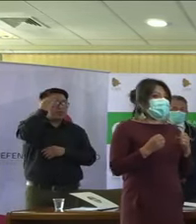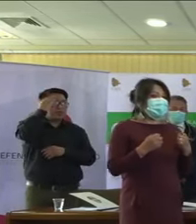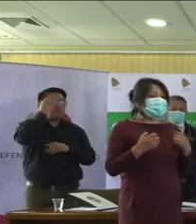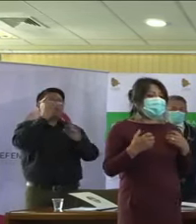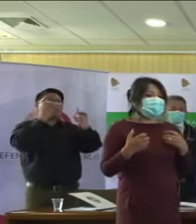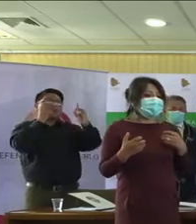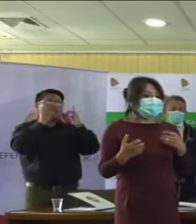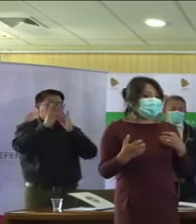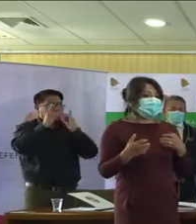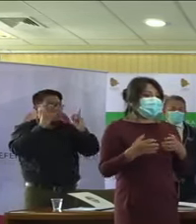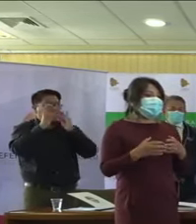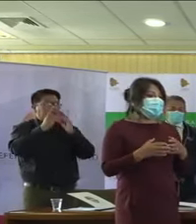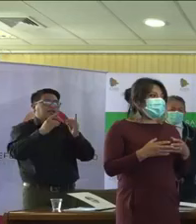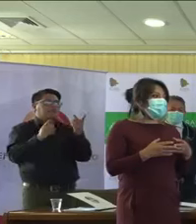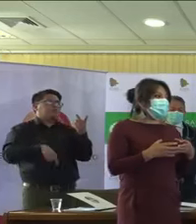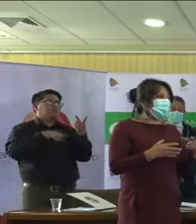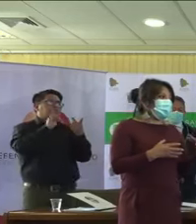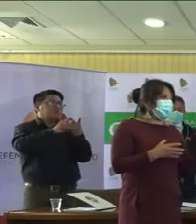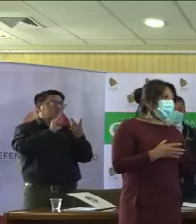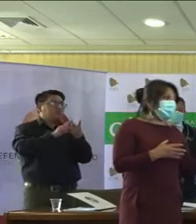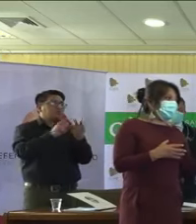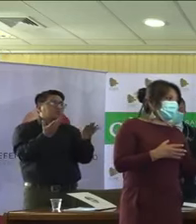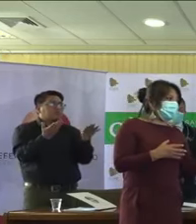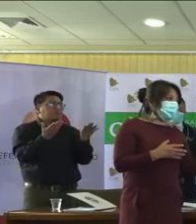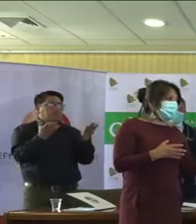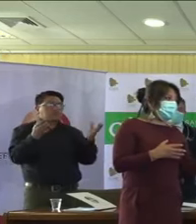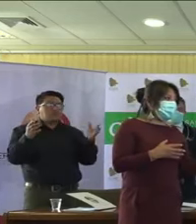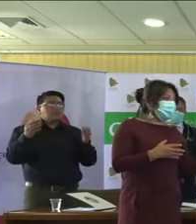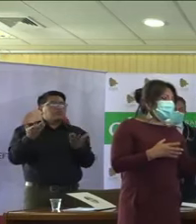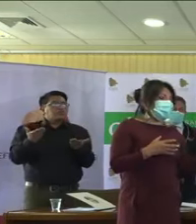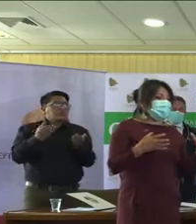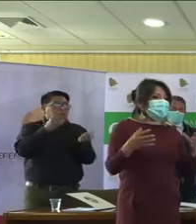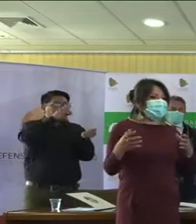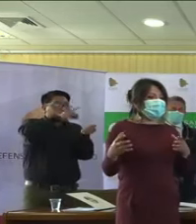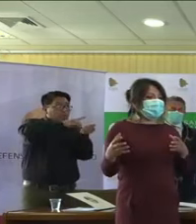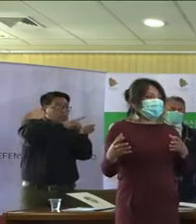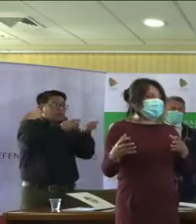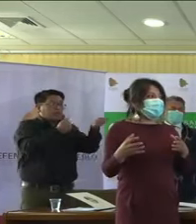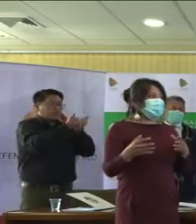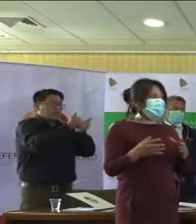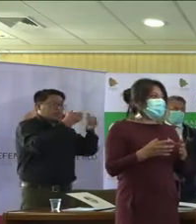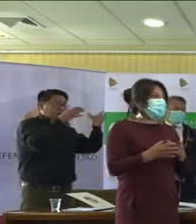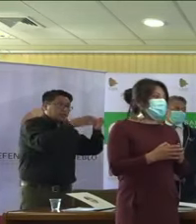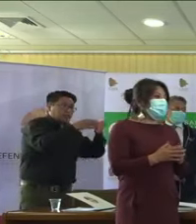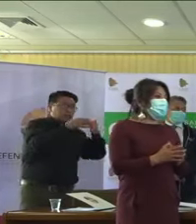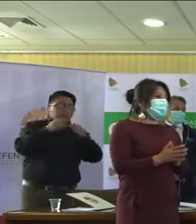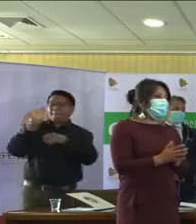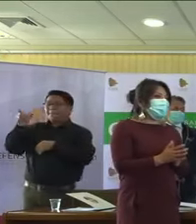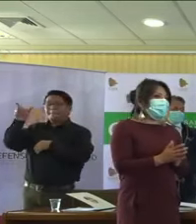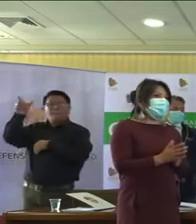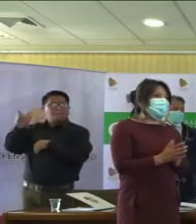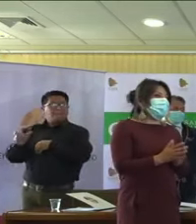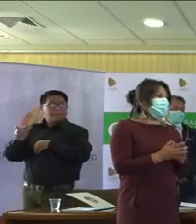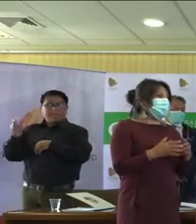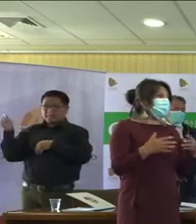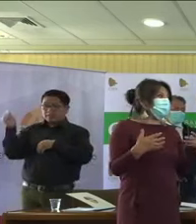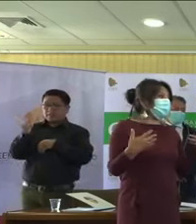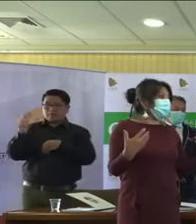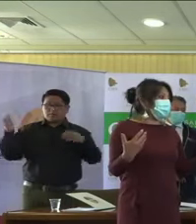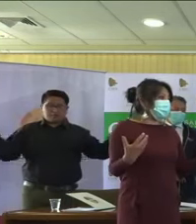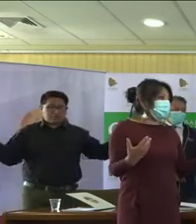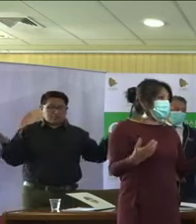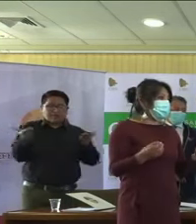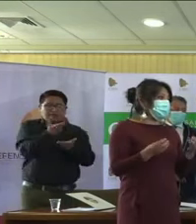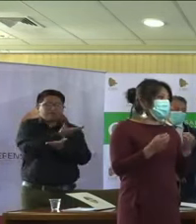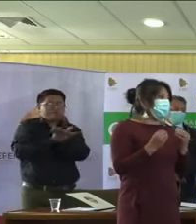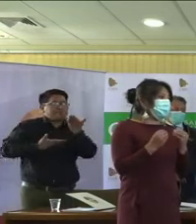mecanismo flexible, que acerque al personal de salud y al paciente, se pueden generar un restablecimiento